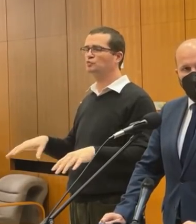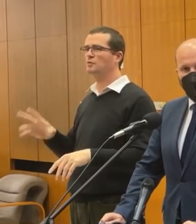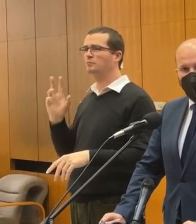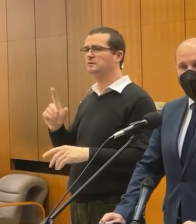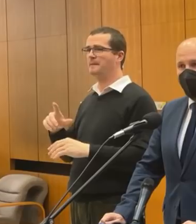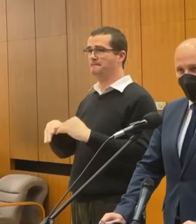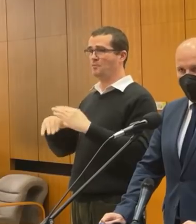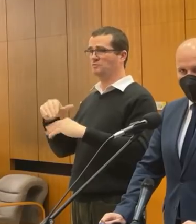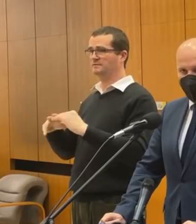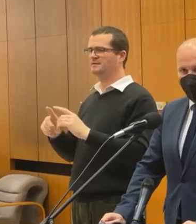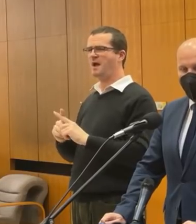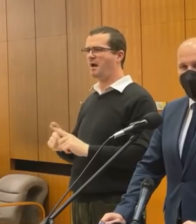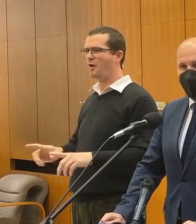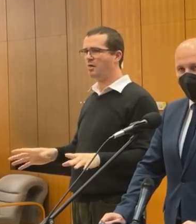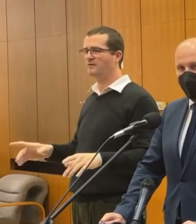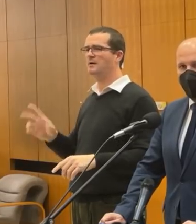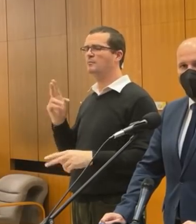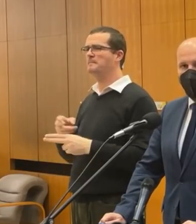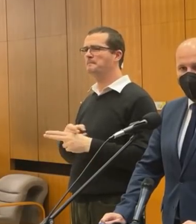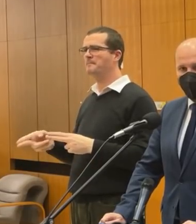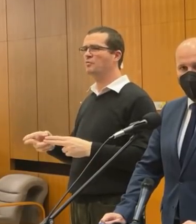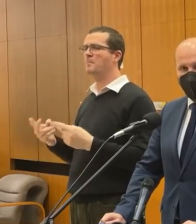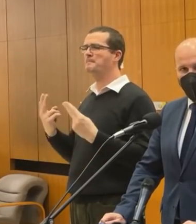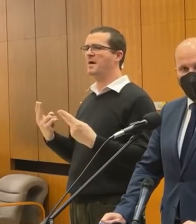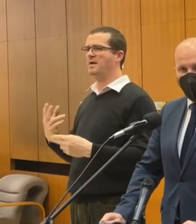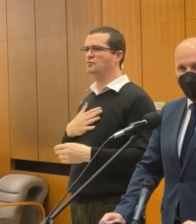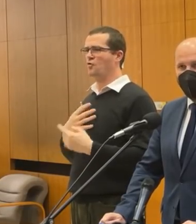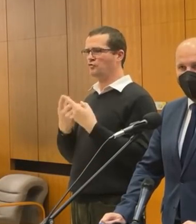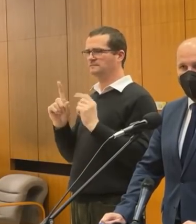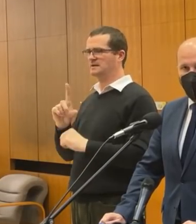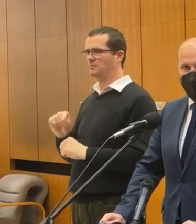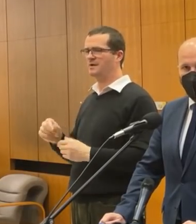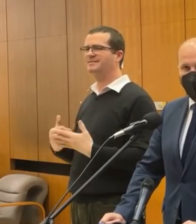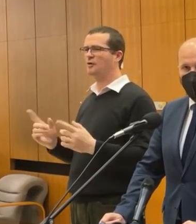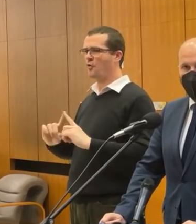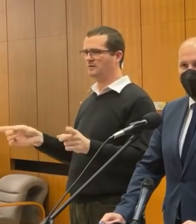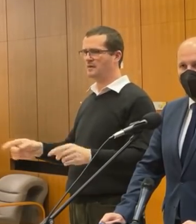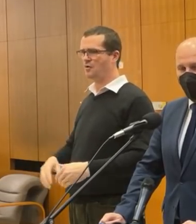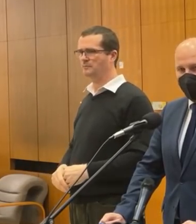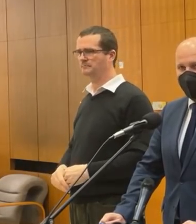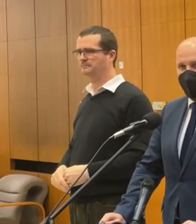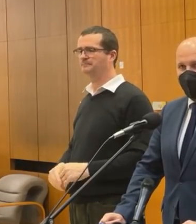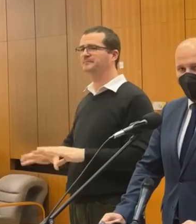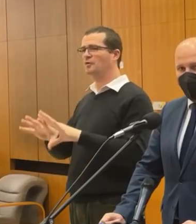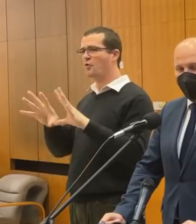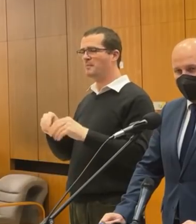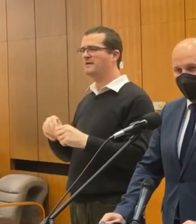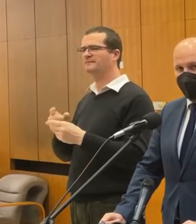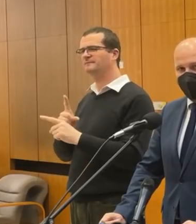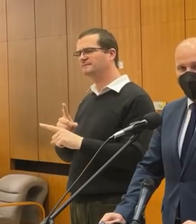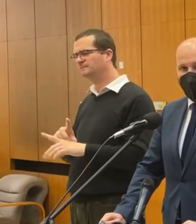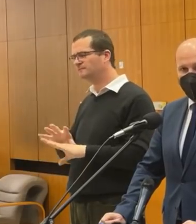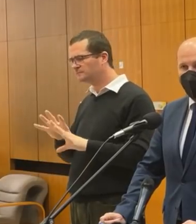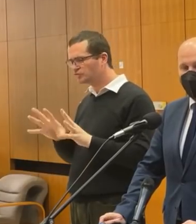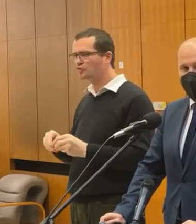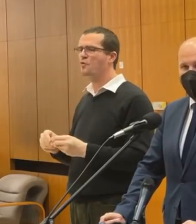bude postavená, akákoľvek, bude v plnom majetku Slovenskej republiky a nikoho iného. Komplexne akákoľvek